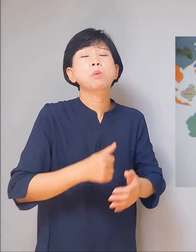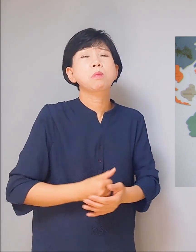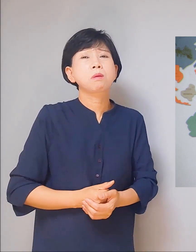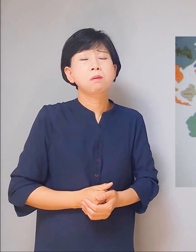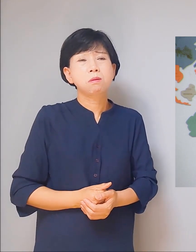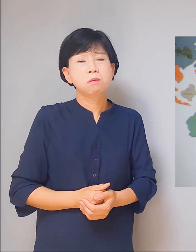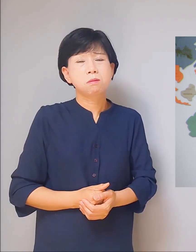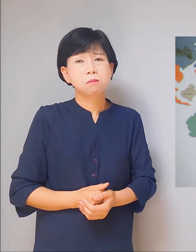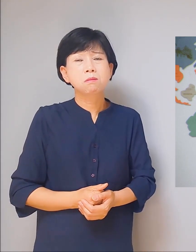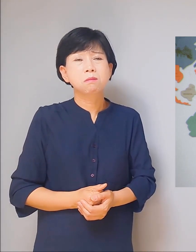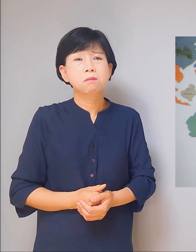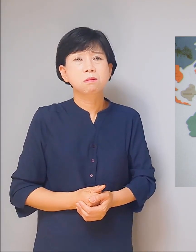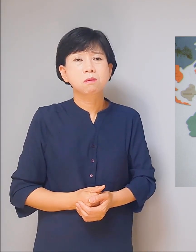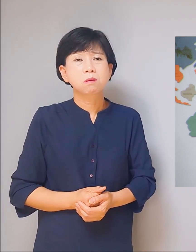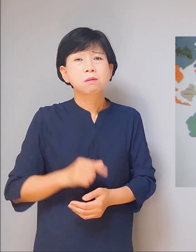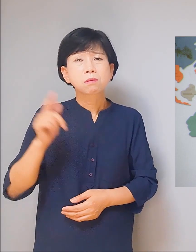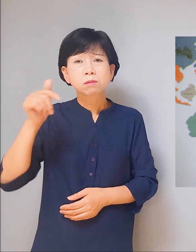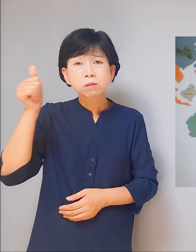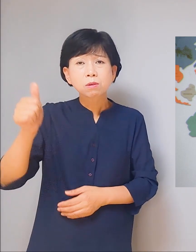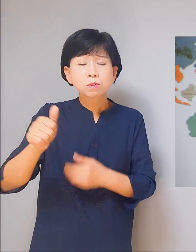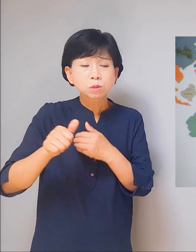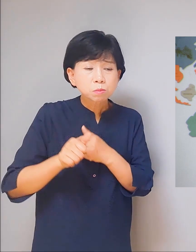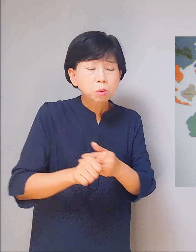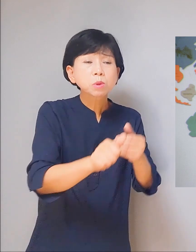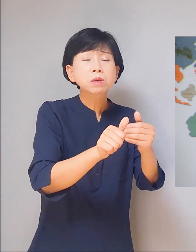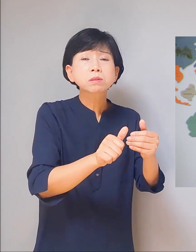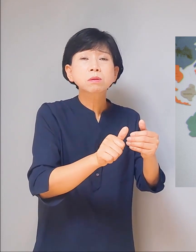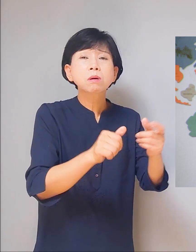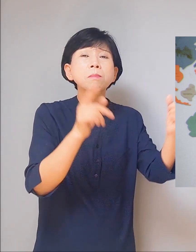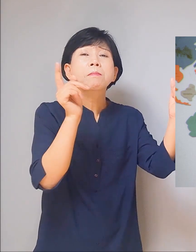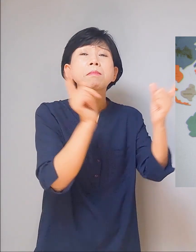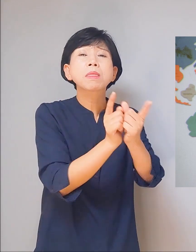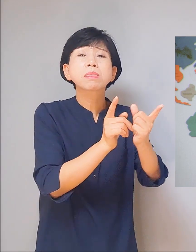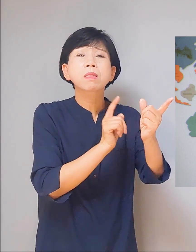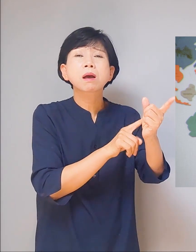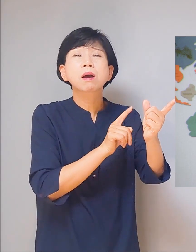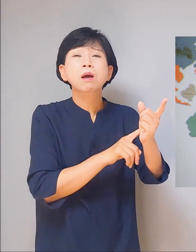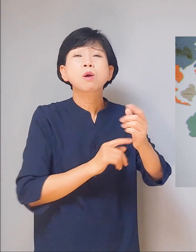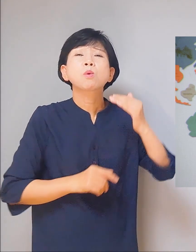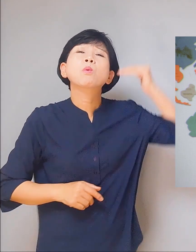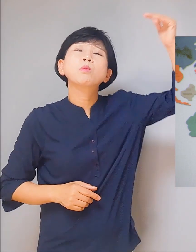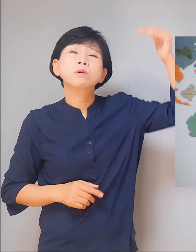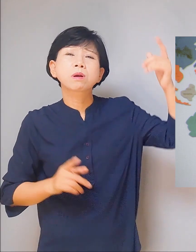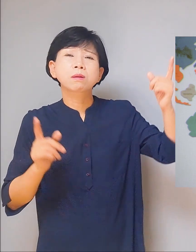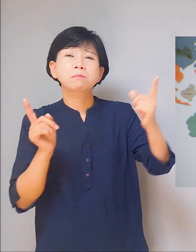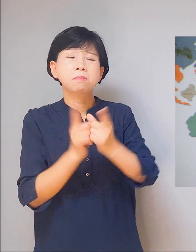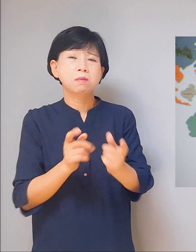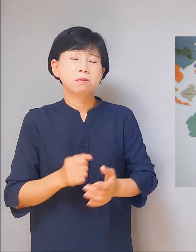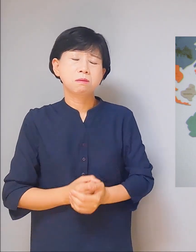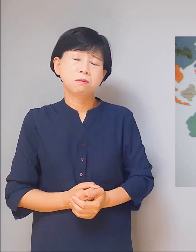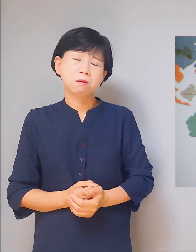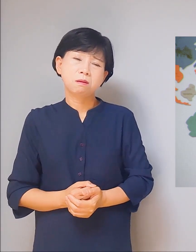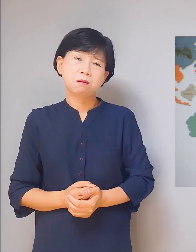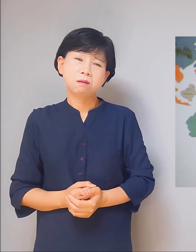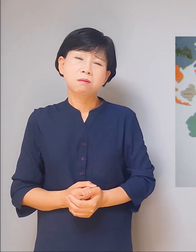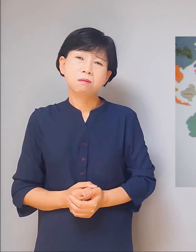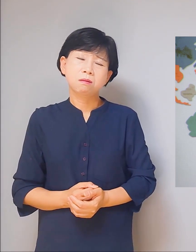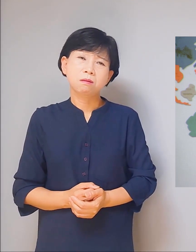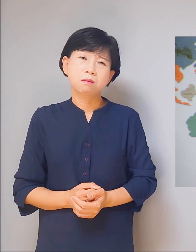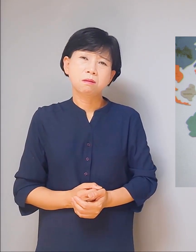다윗을 보냈기에 그가 전쟁터에서 누구를 만나요? 골리앗을 만나죠. 만약 아버지